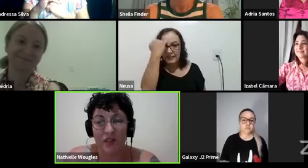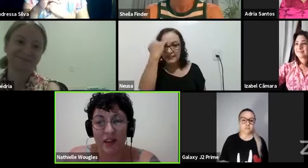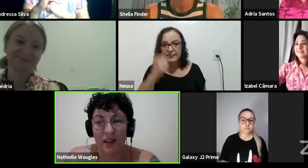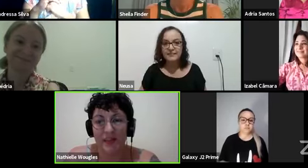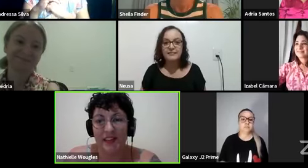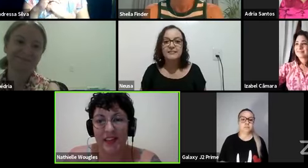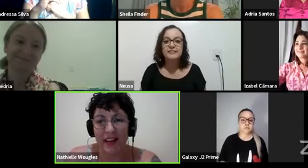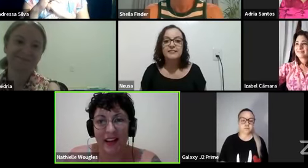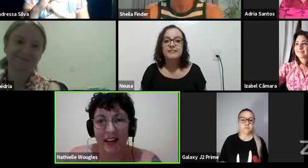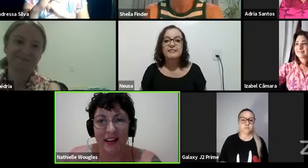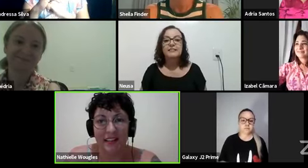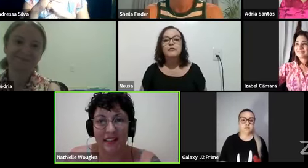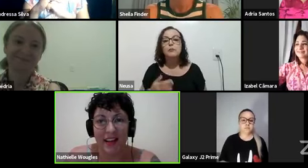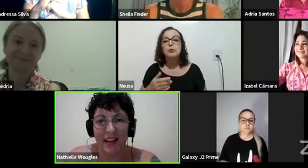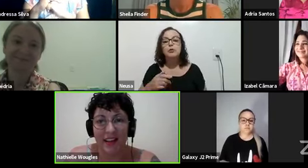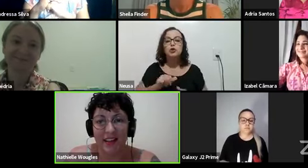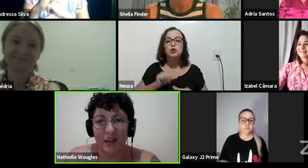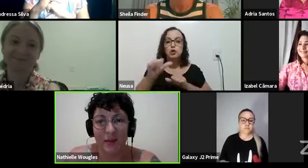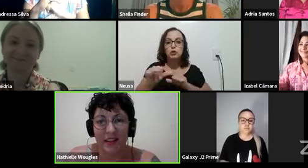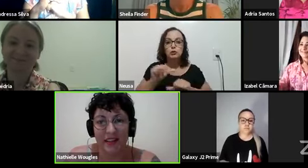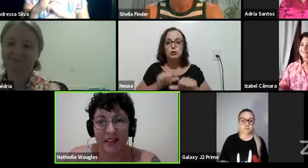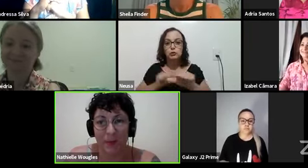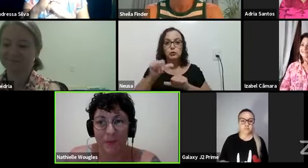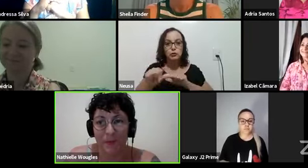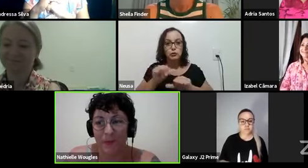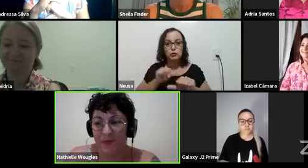E a gente vai revezar, né, a interpretação.